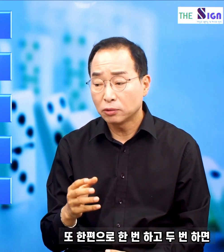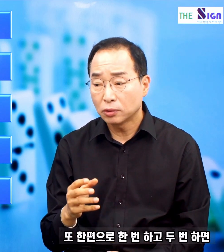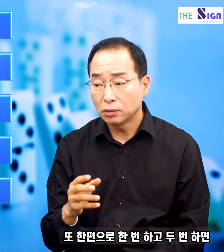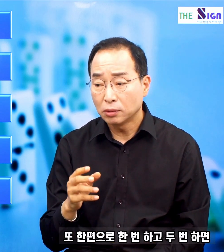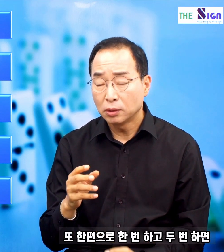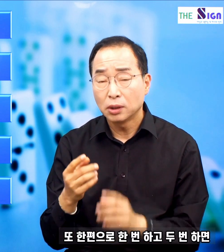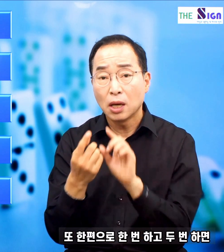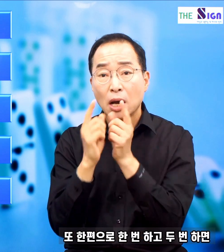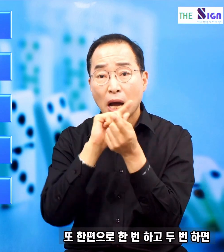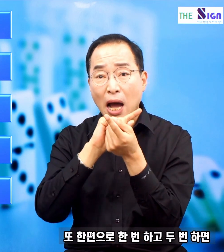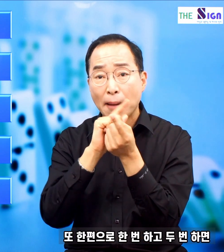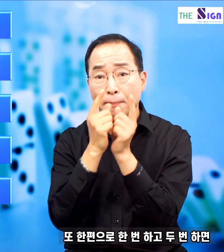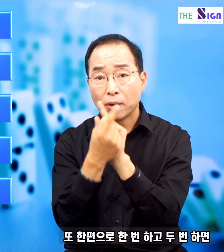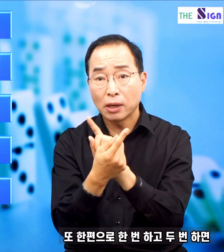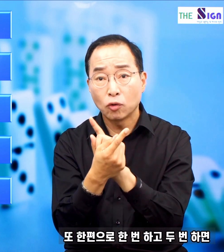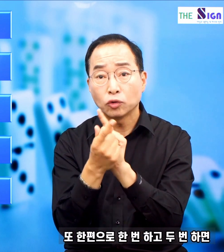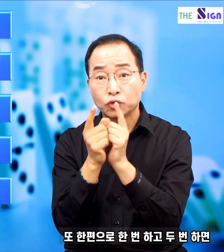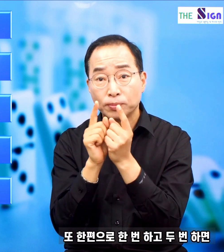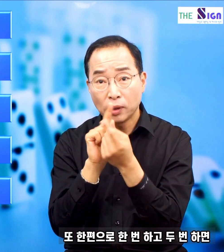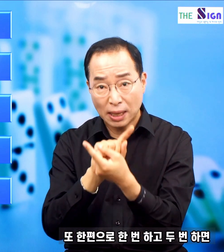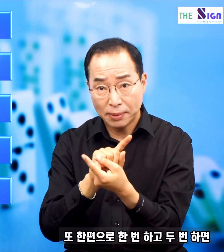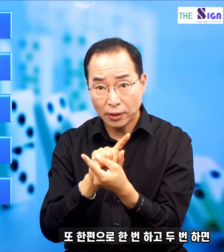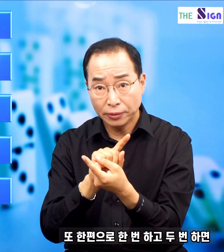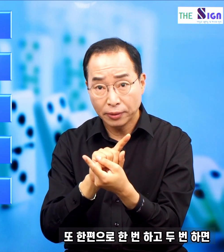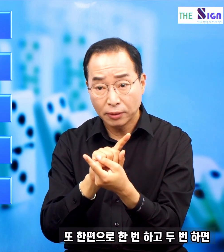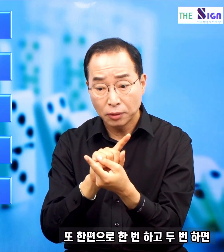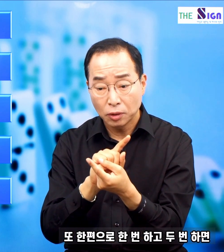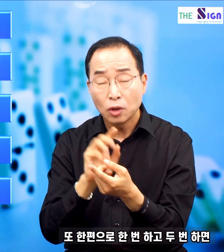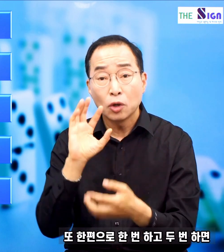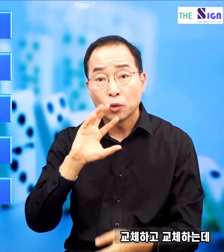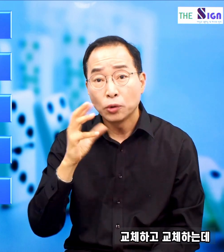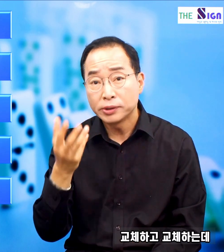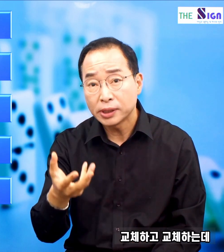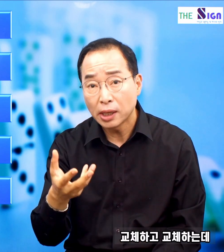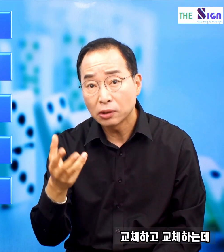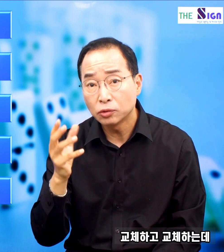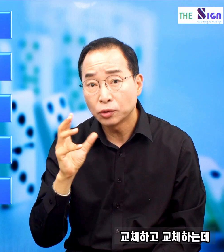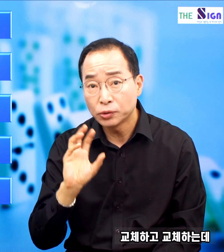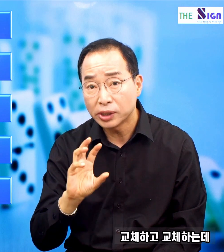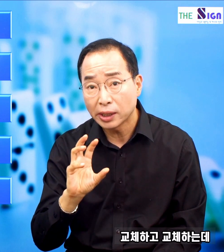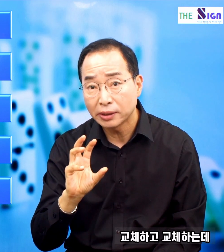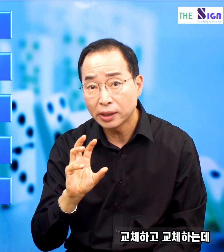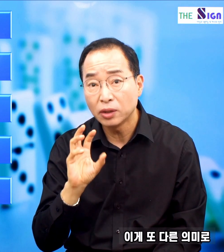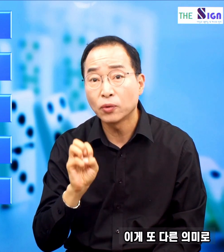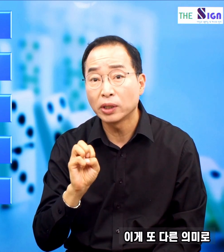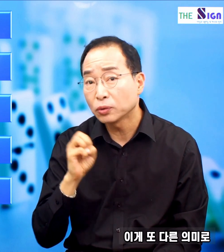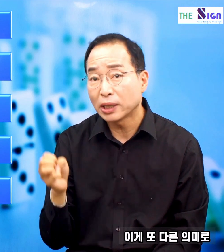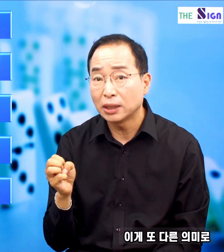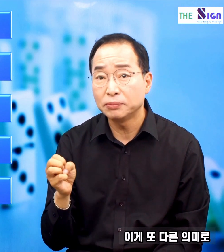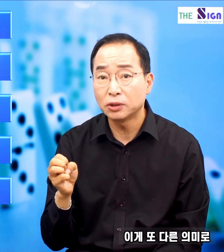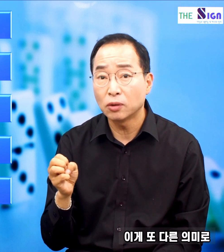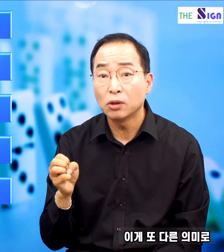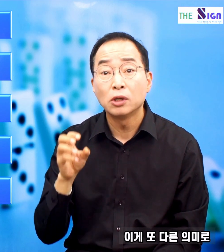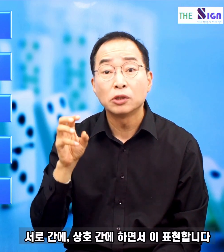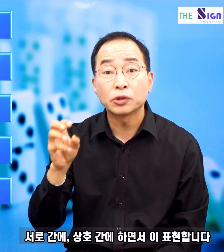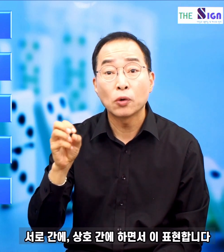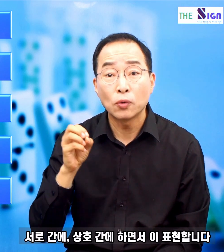한편으로 한 번 하고 2번 하면 교체하고 교체하는데 이게 또 다른 의미로 서로